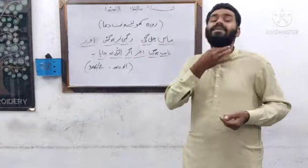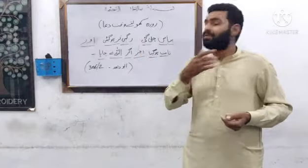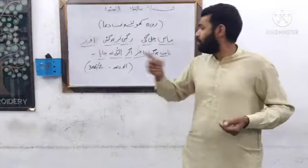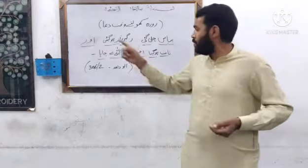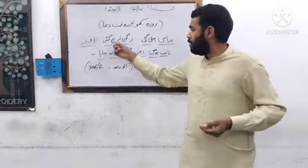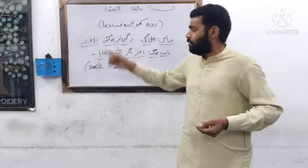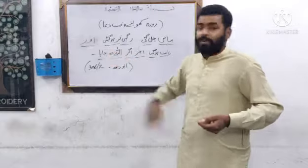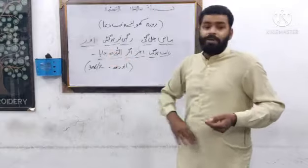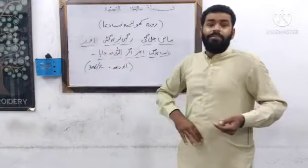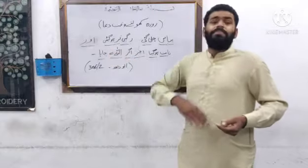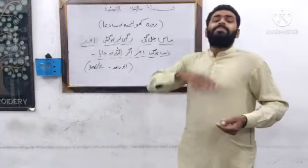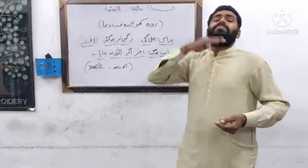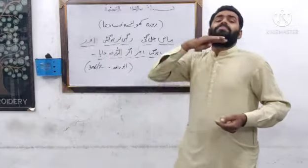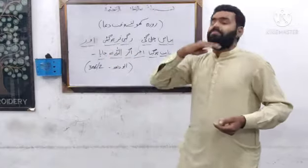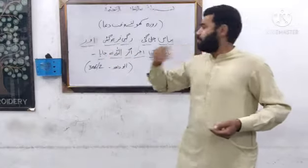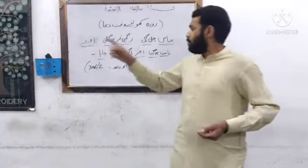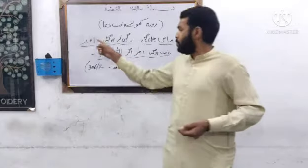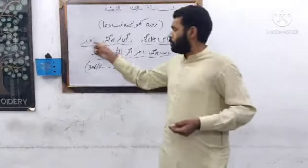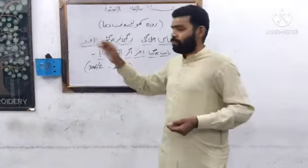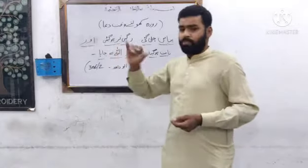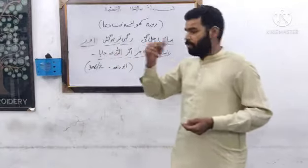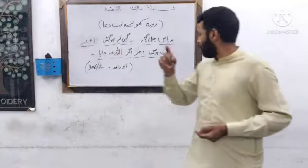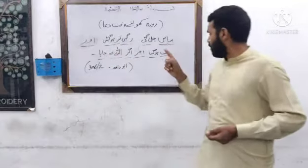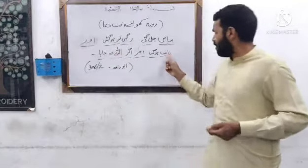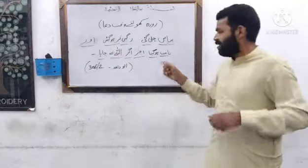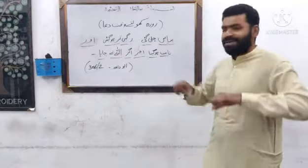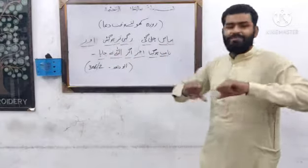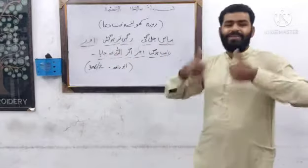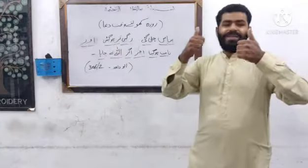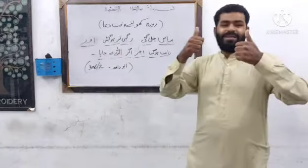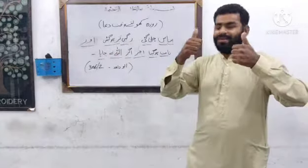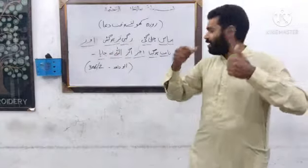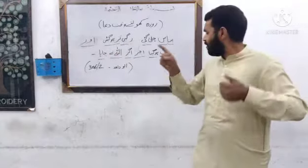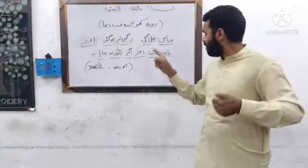रगे तार हो गई और साबित हो गया